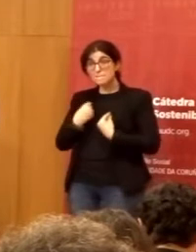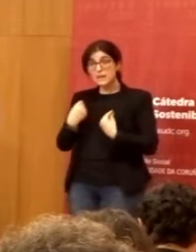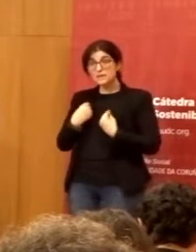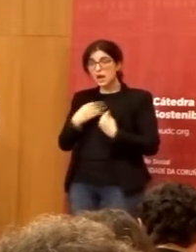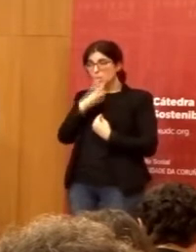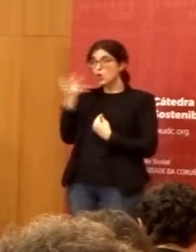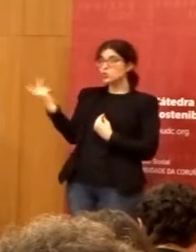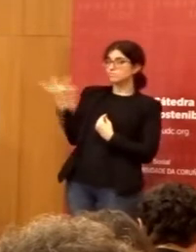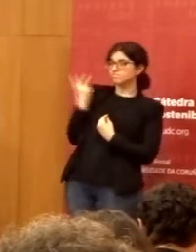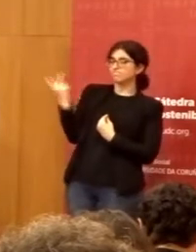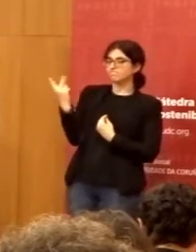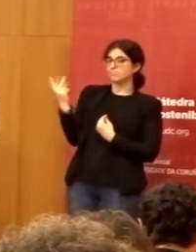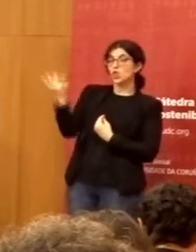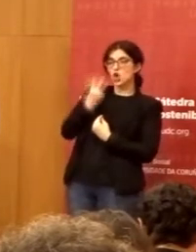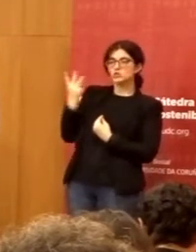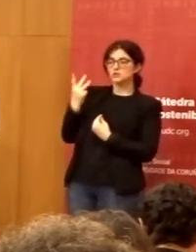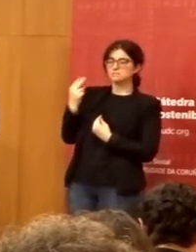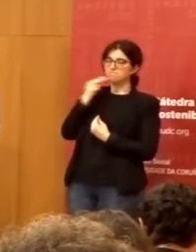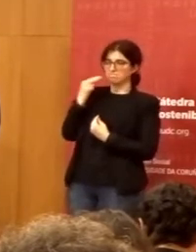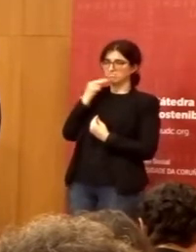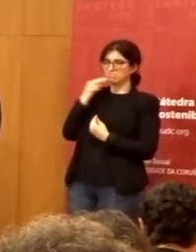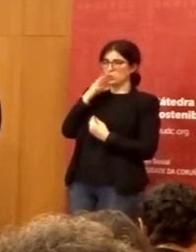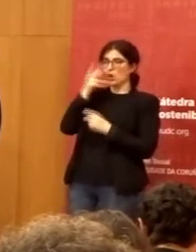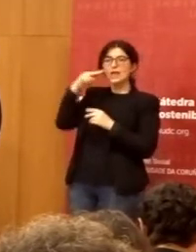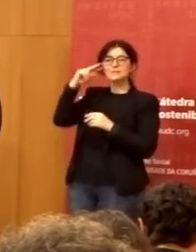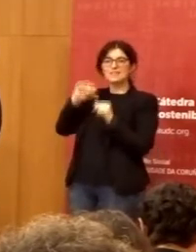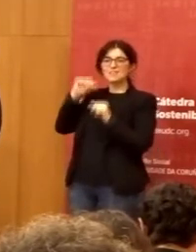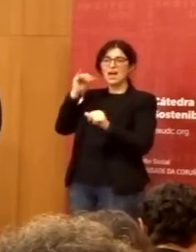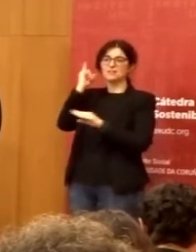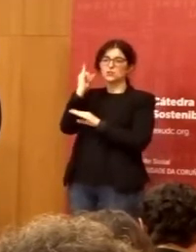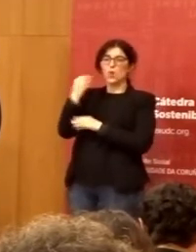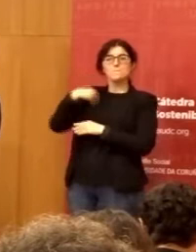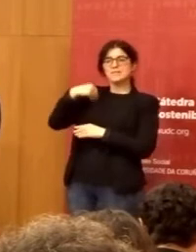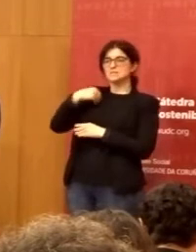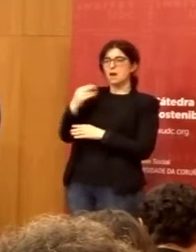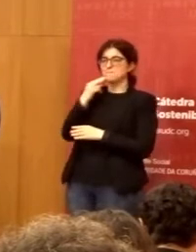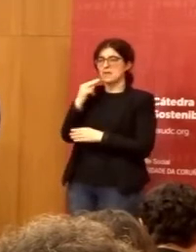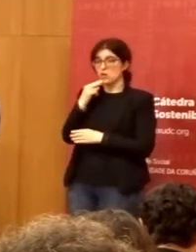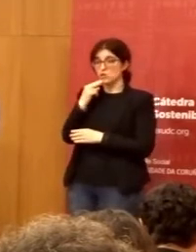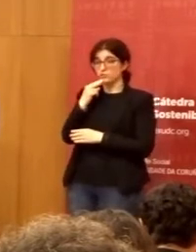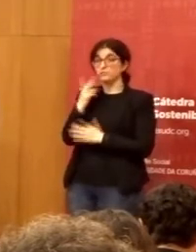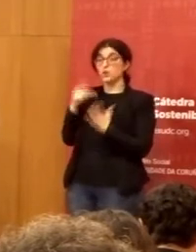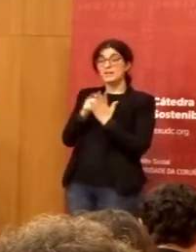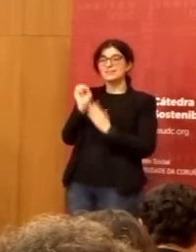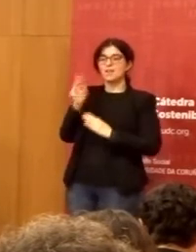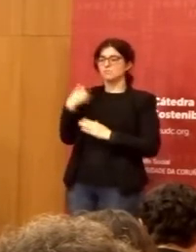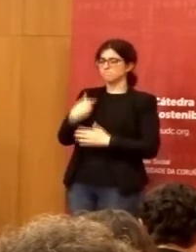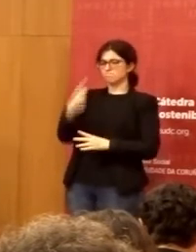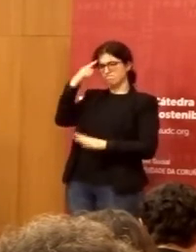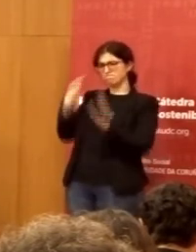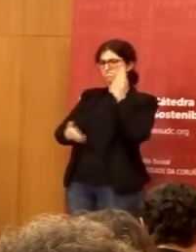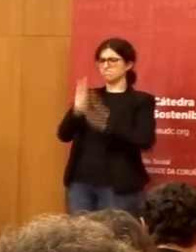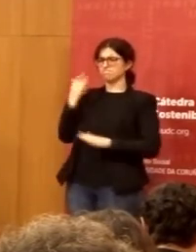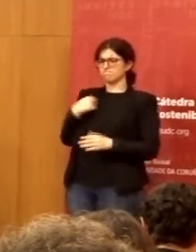miedo a repetir la horrible experiencia del instituto. En el 2013 decidí apostar por mi futuro. Me llené de valentía y